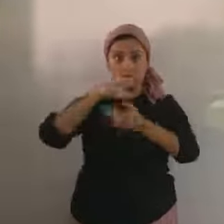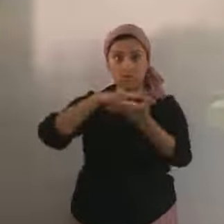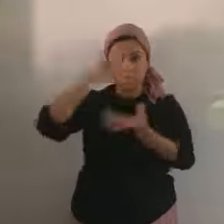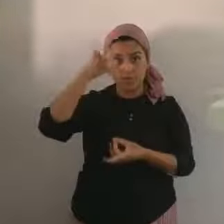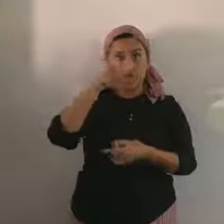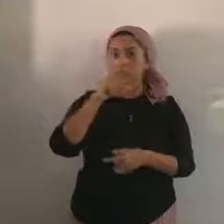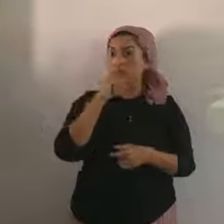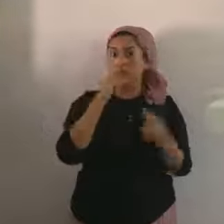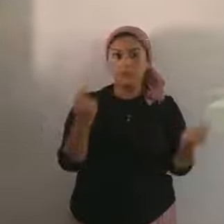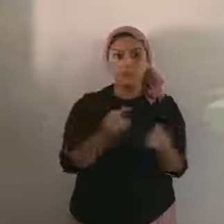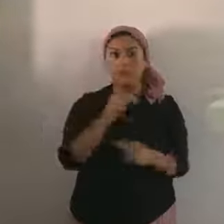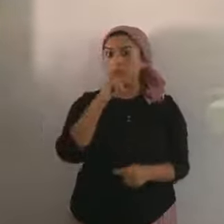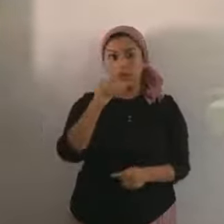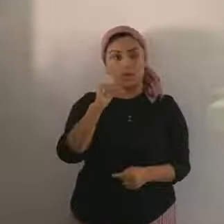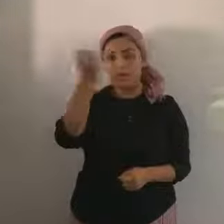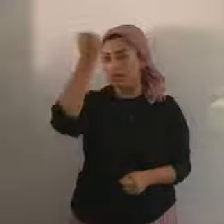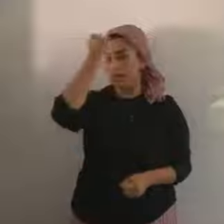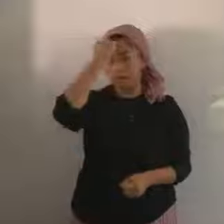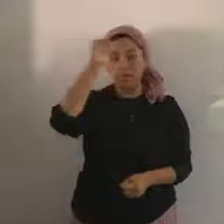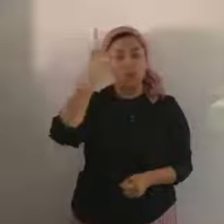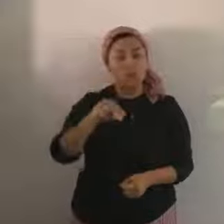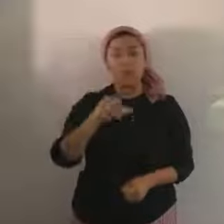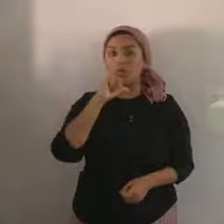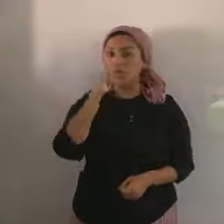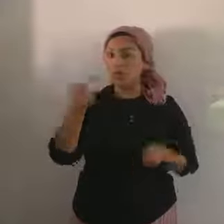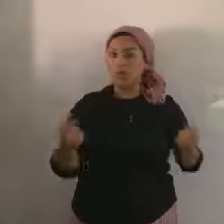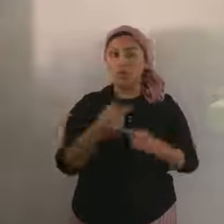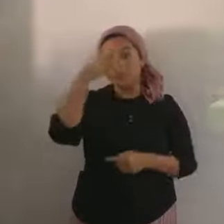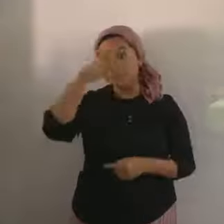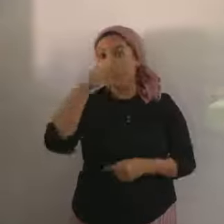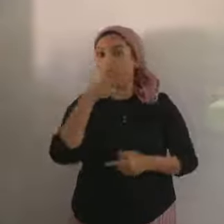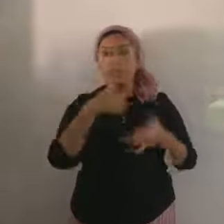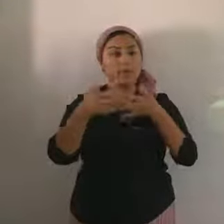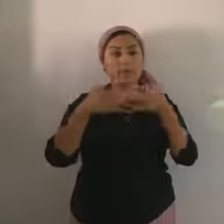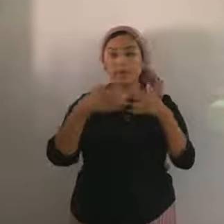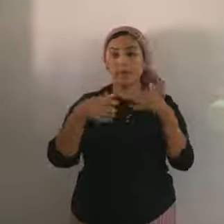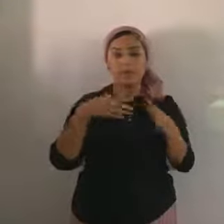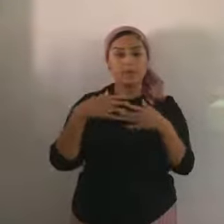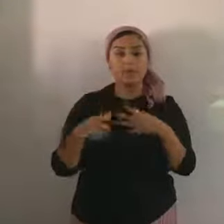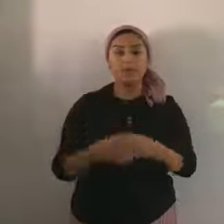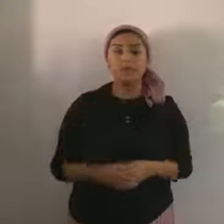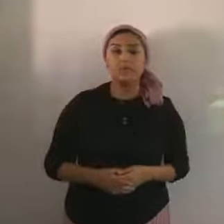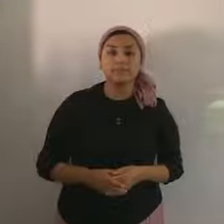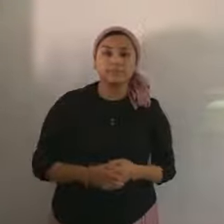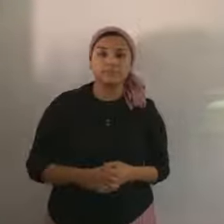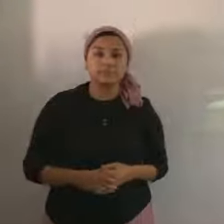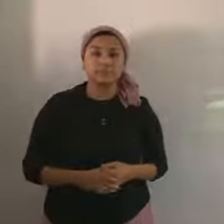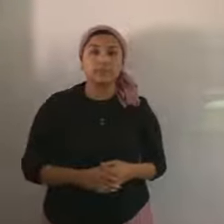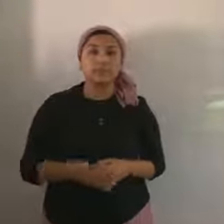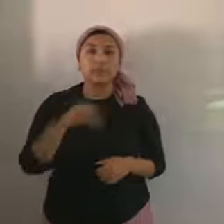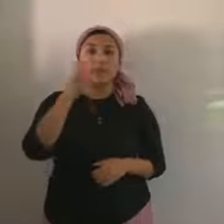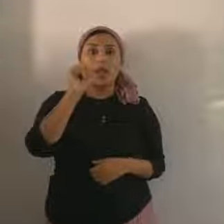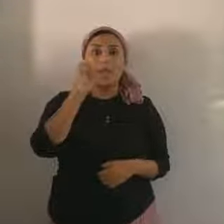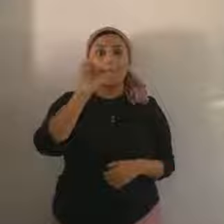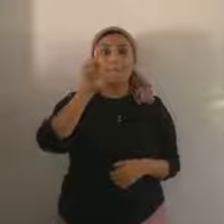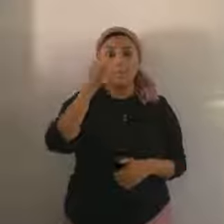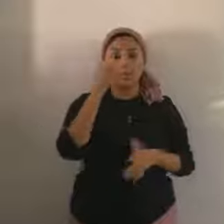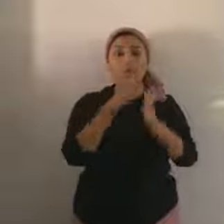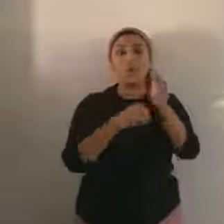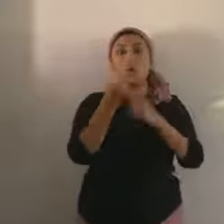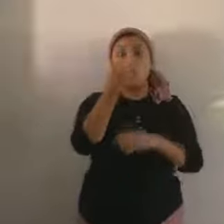vayas a pecar. No seas insensato. No vayas a pecar ni insensata. No estoy faltando el respeto a nadie. En Marcos 11,